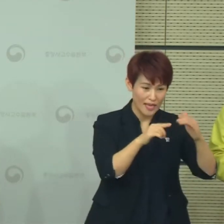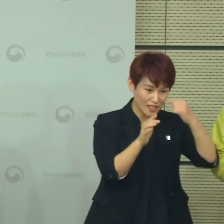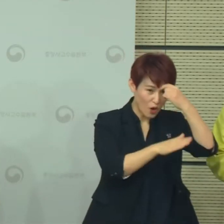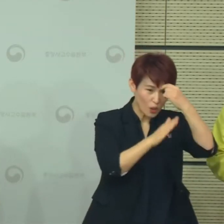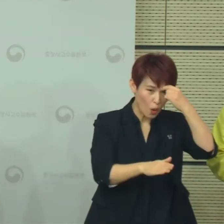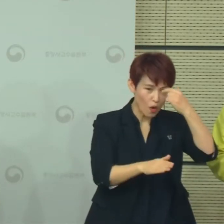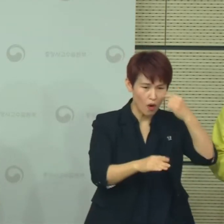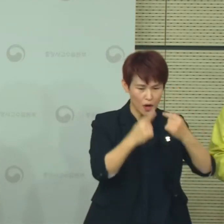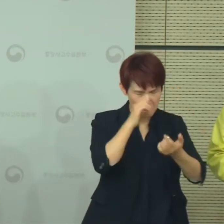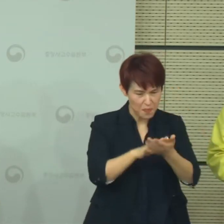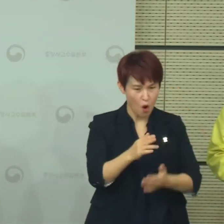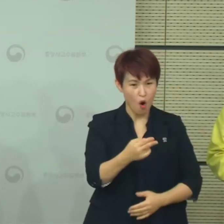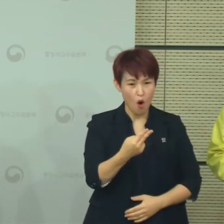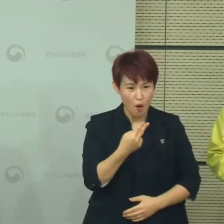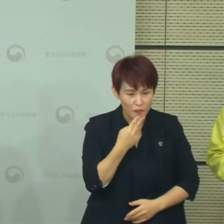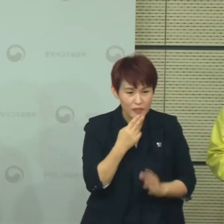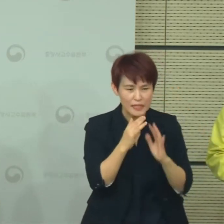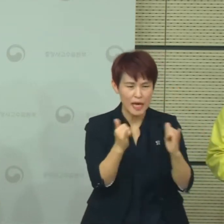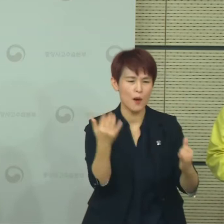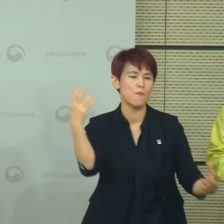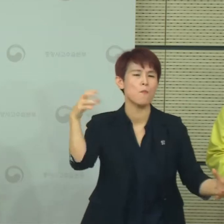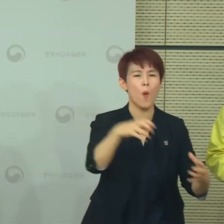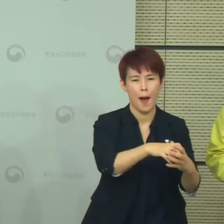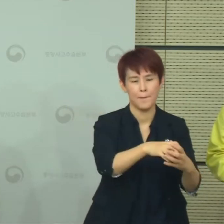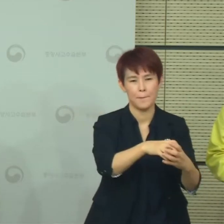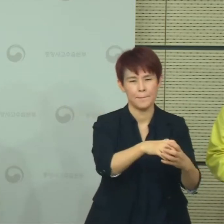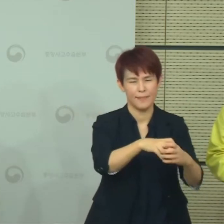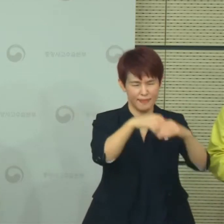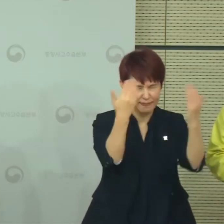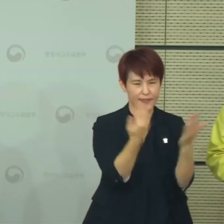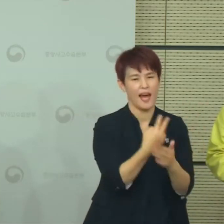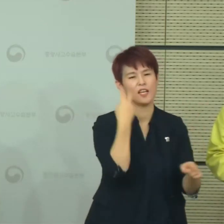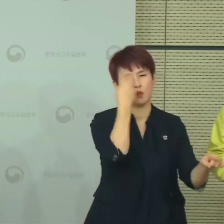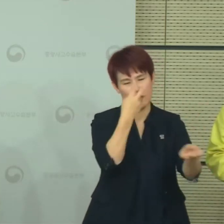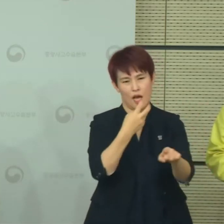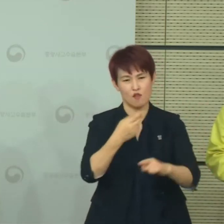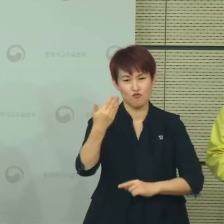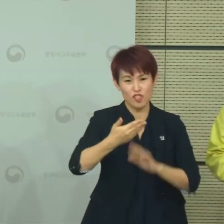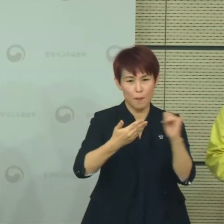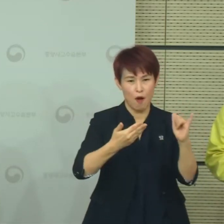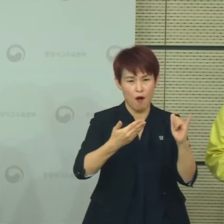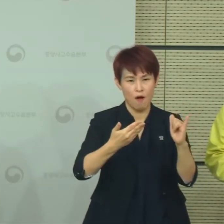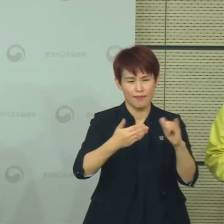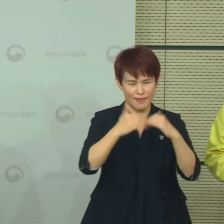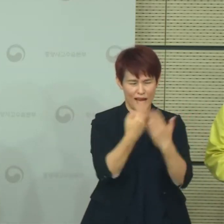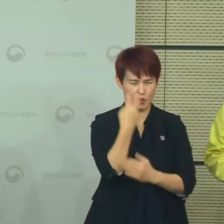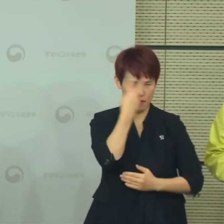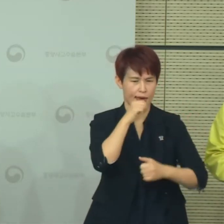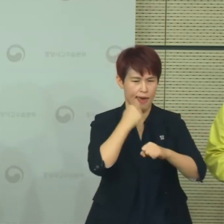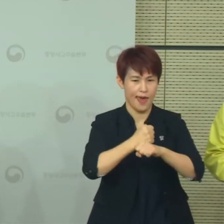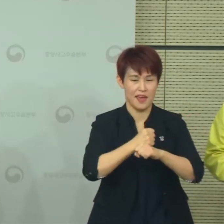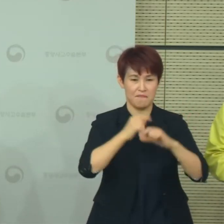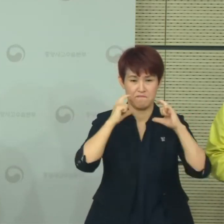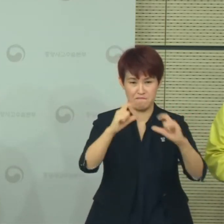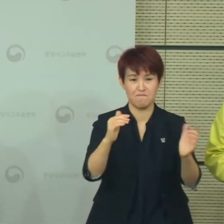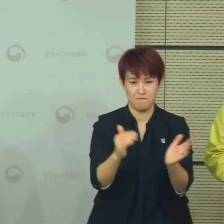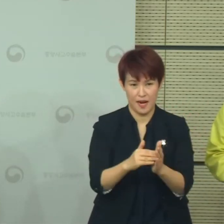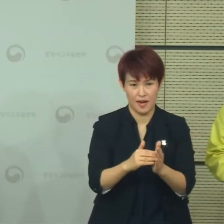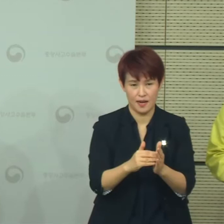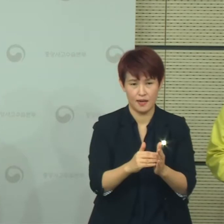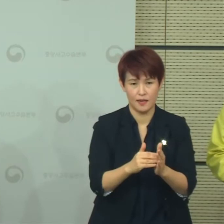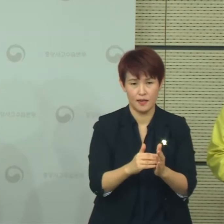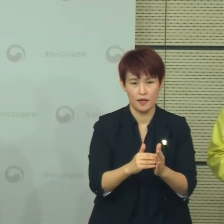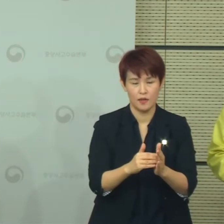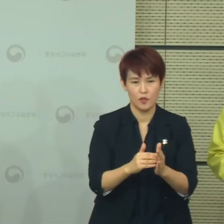없는 무증상자를 포함해서 전수조사 9천 명에 대한 전수조사를 하겠다라고 이미 말씀을